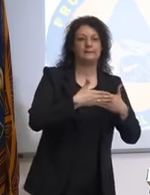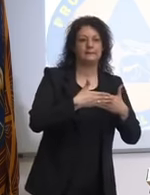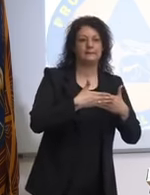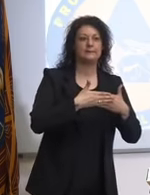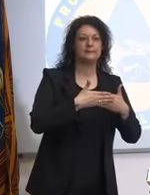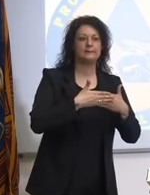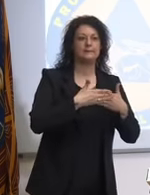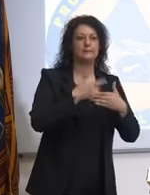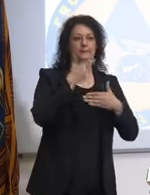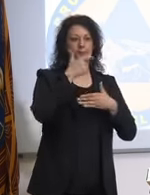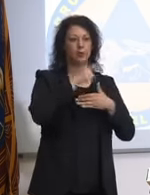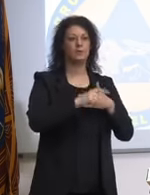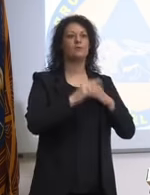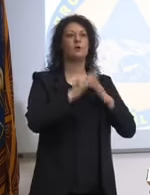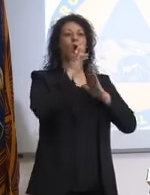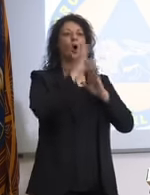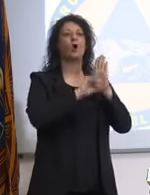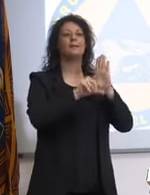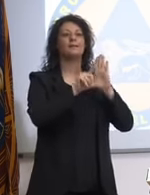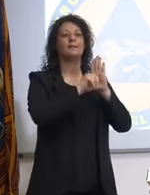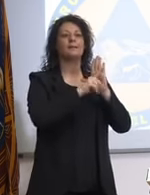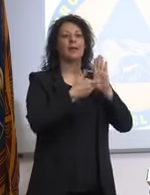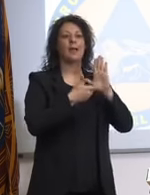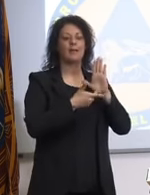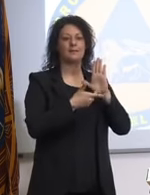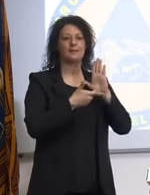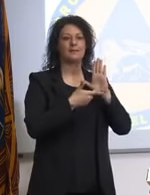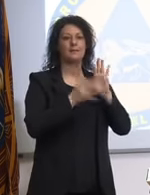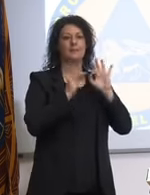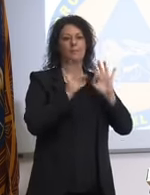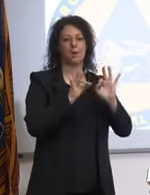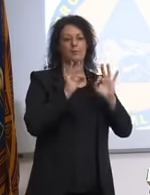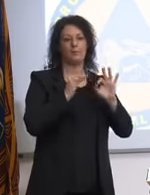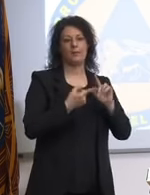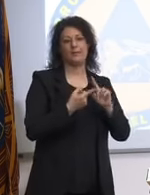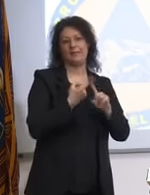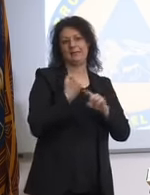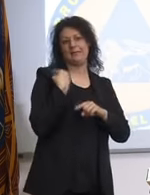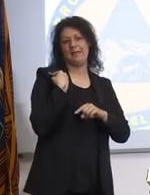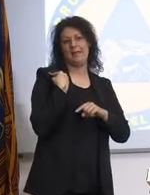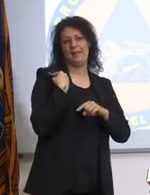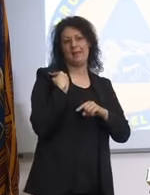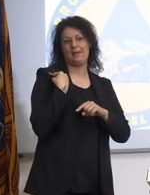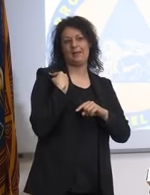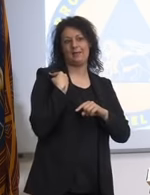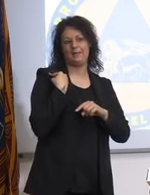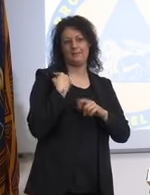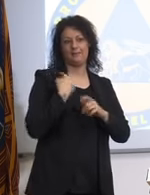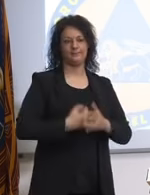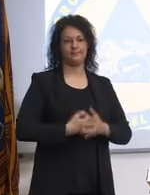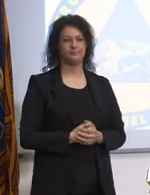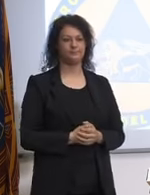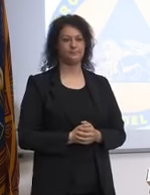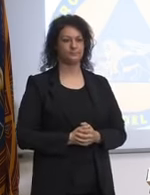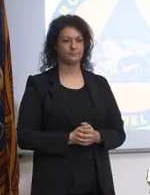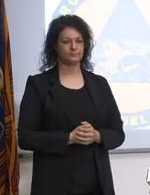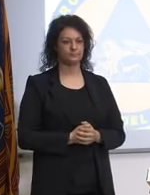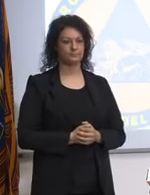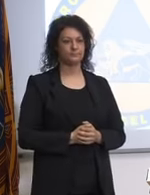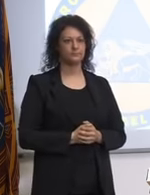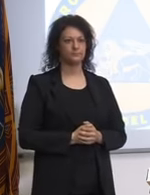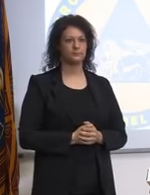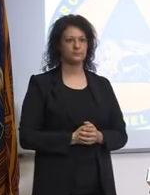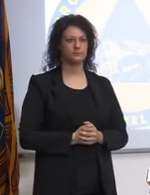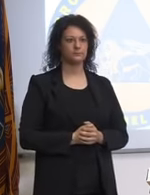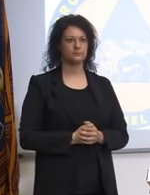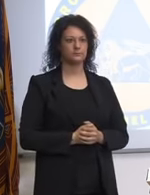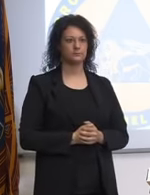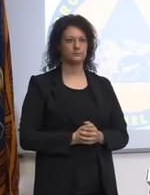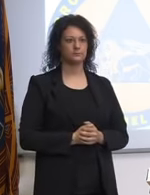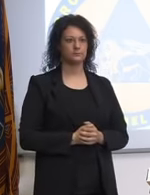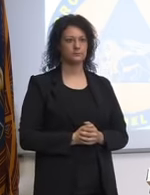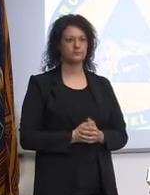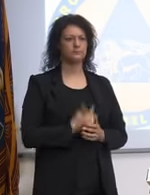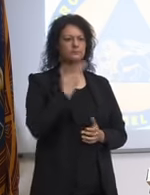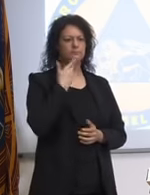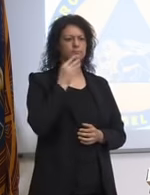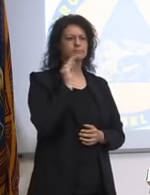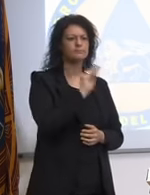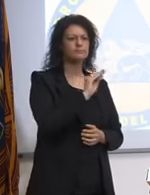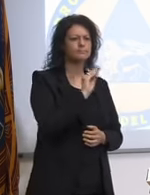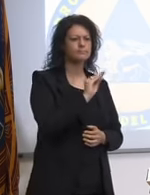perché l'ordinanza sua è entrata in vigore direttamente ieri, 18 su 18. Volevo chiederle cos'è